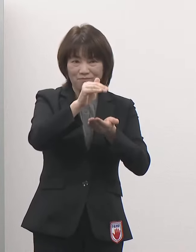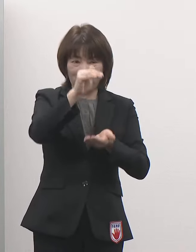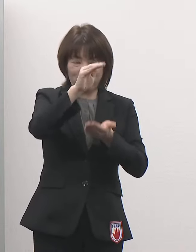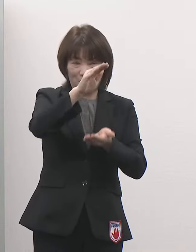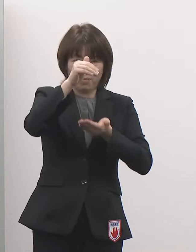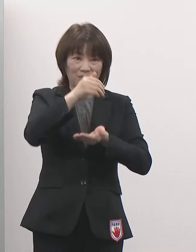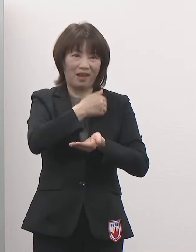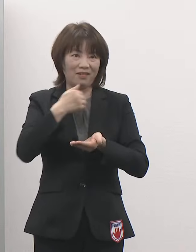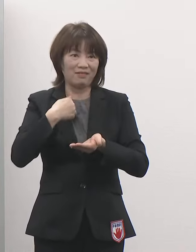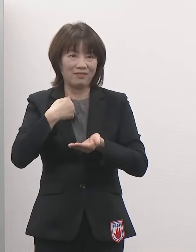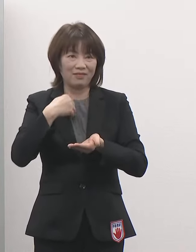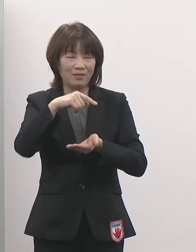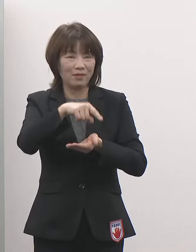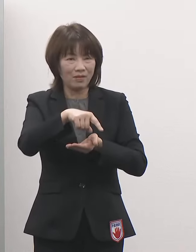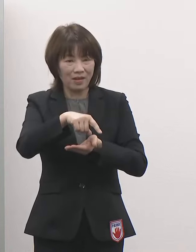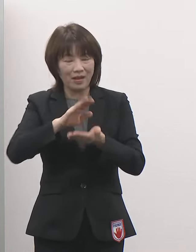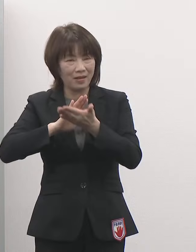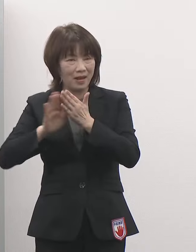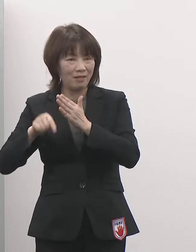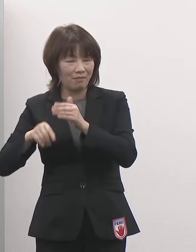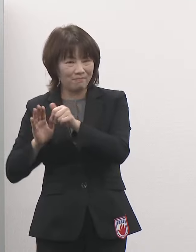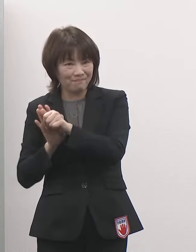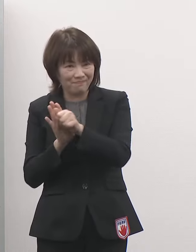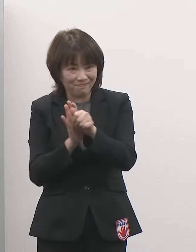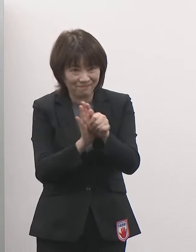リソースを、最大限活用して、